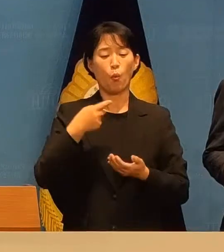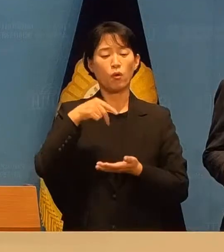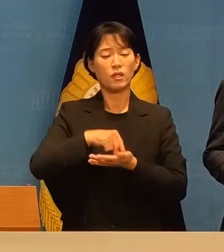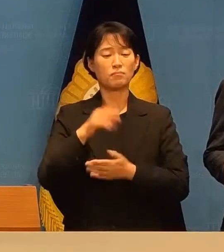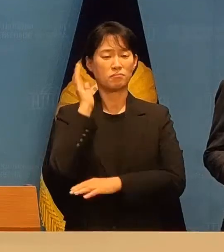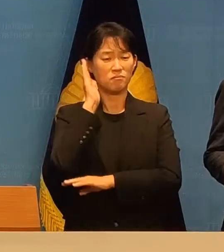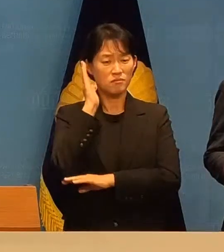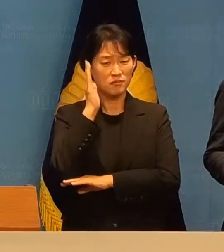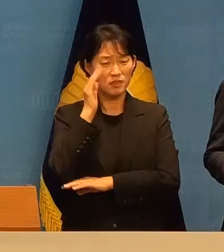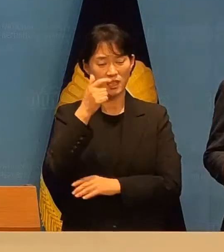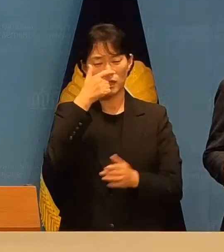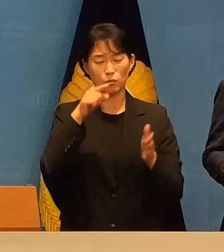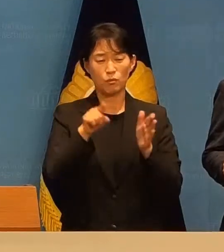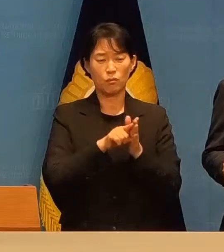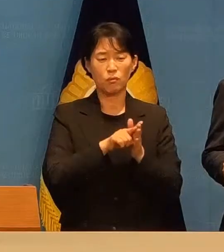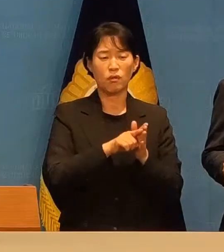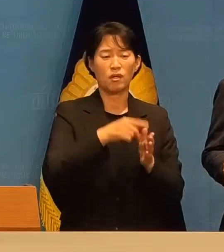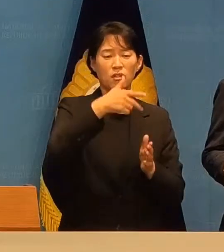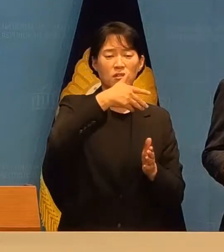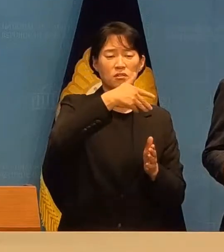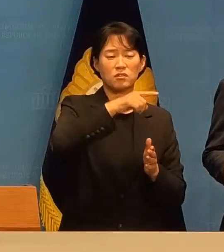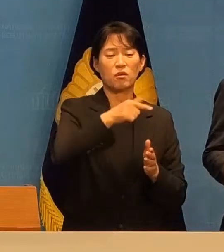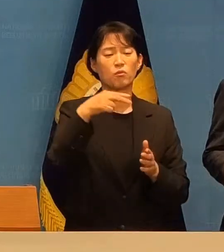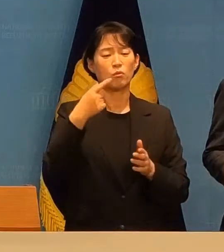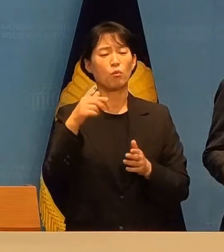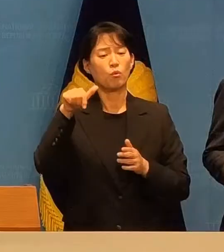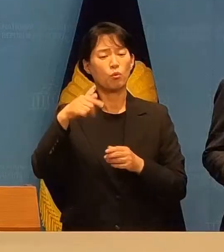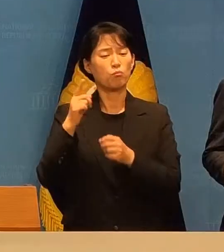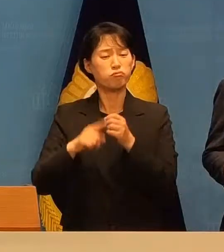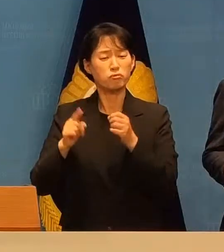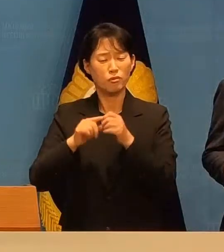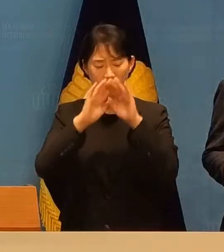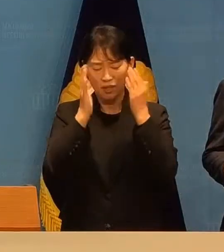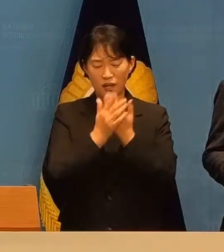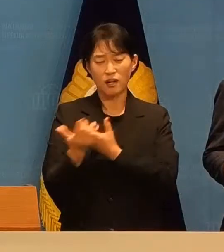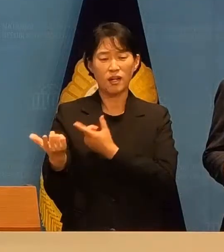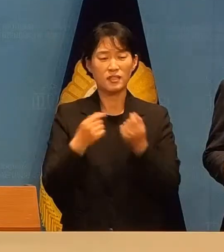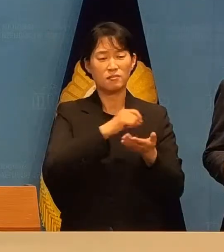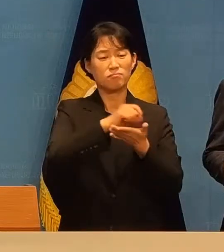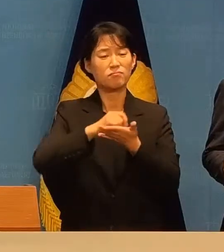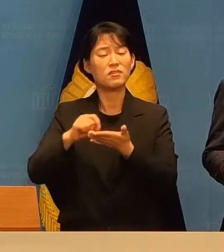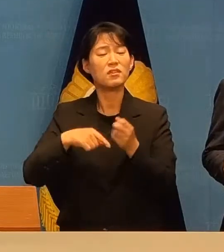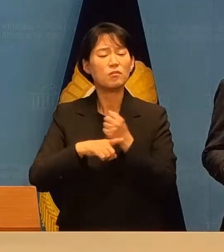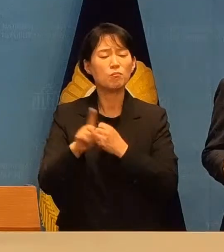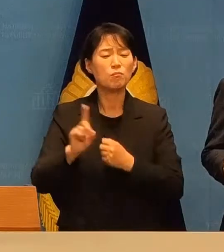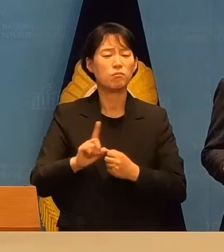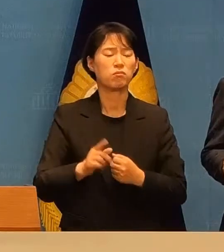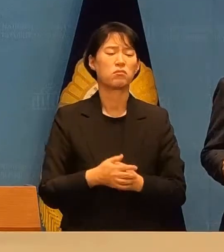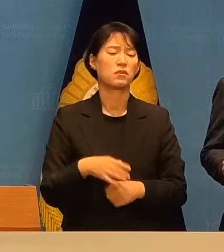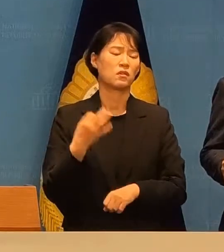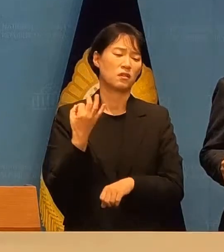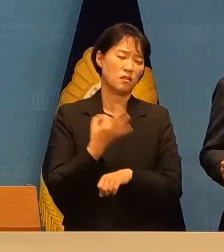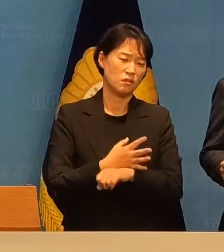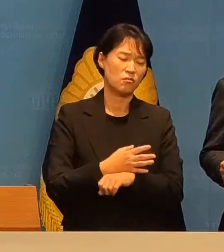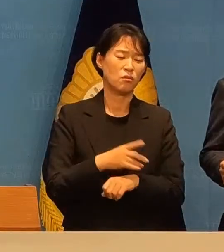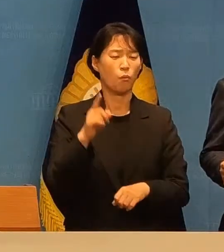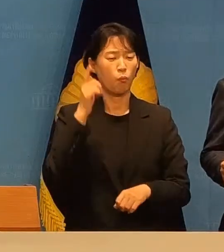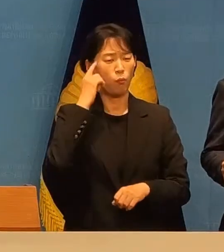독립선언서에서 기독교, 천도교, 불교 지도자들이 함께 서명했을까요? 그 이유는 단순합니다.